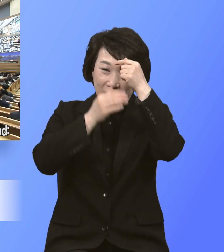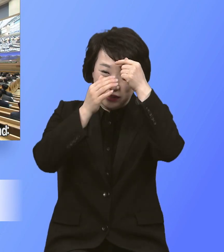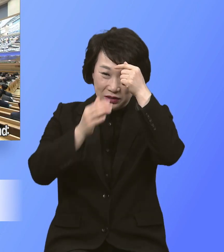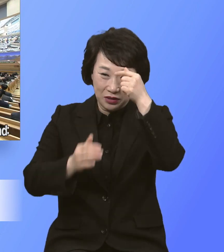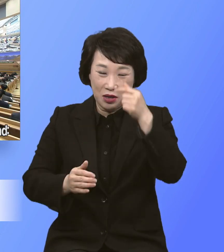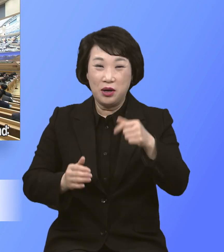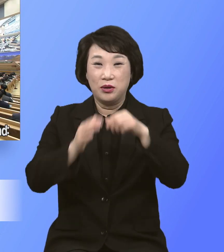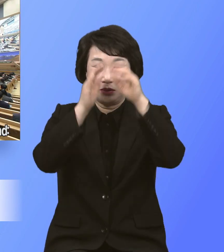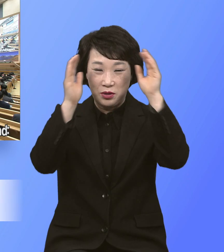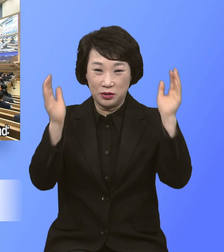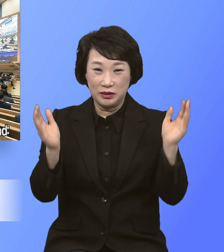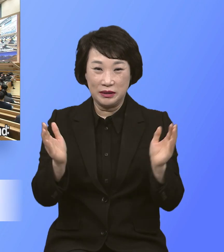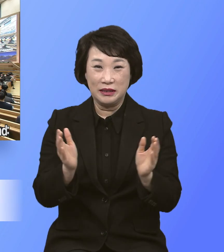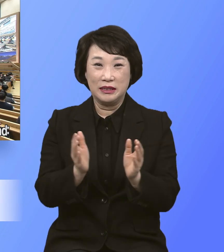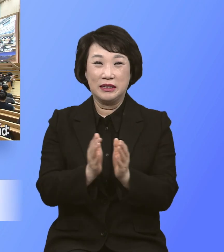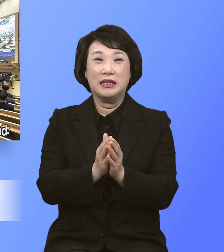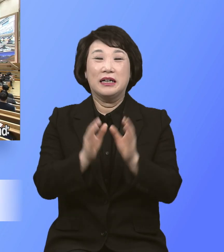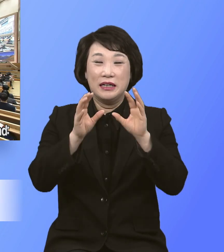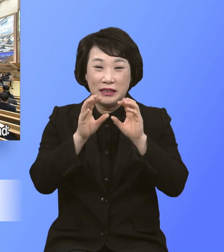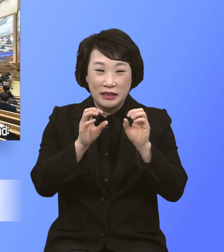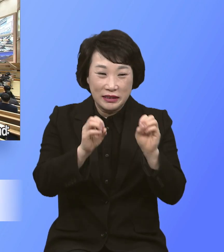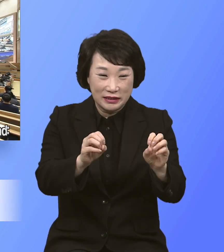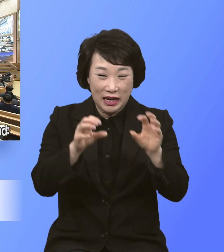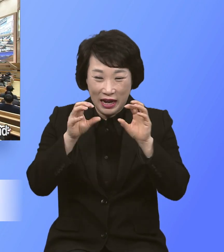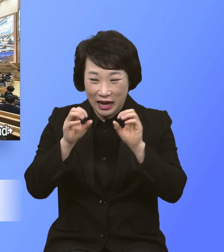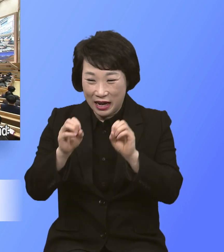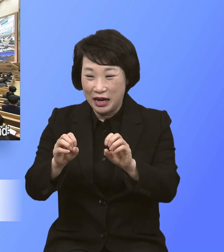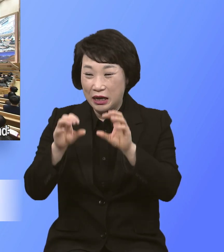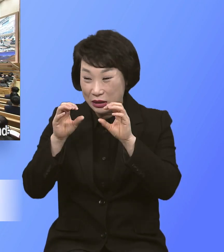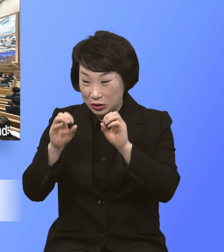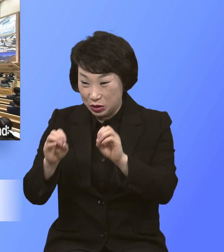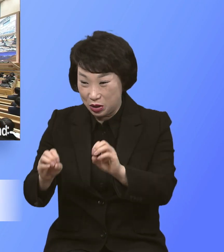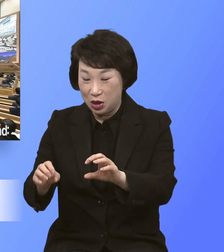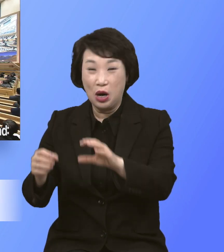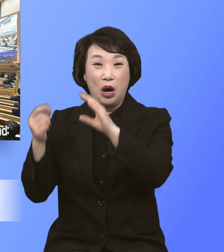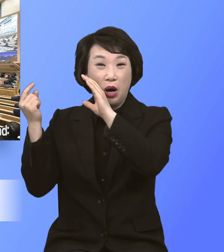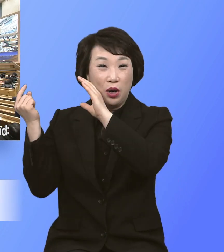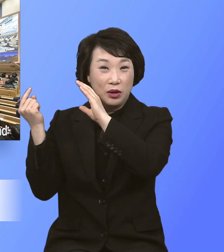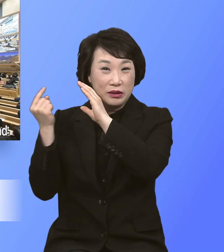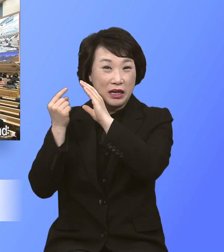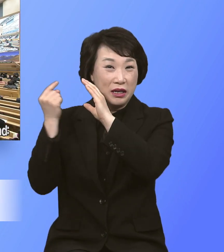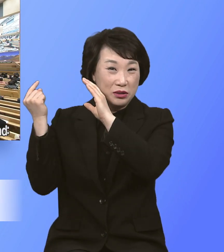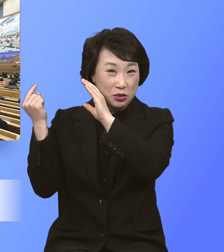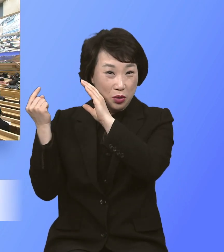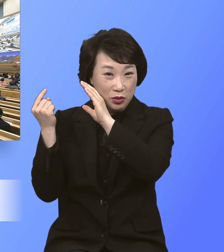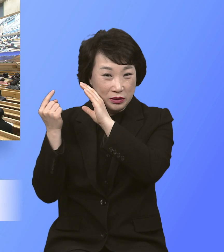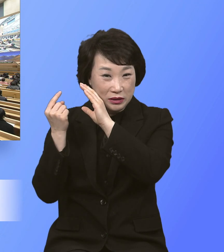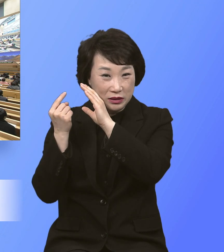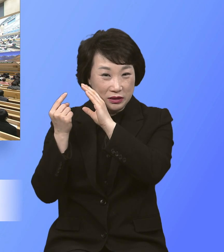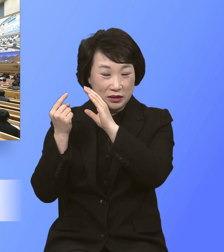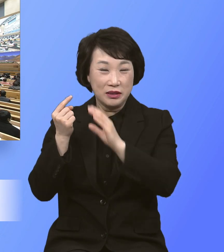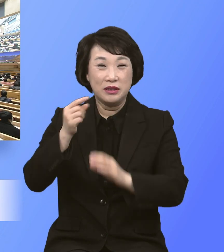주미 있는 성도들 다 전한